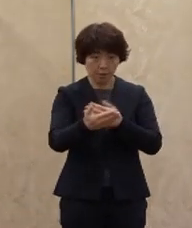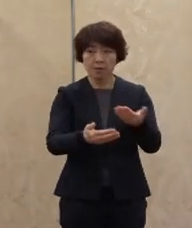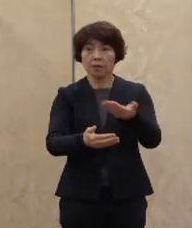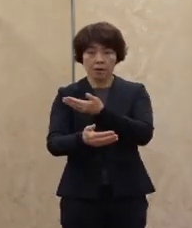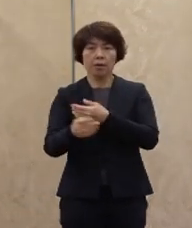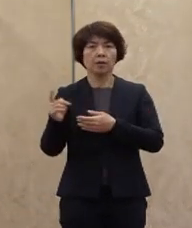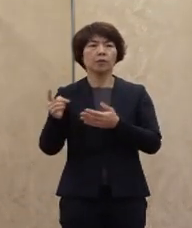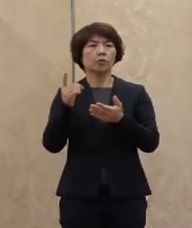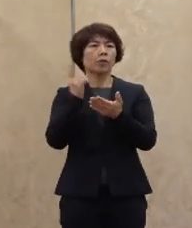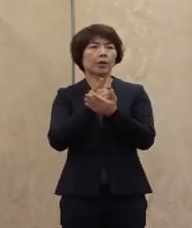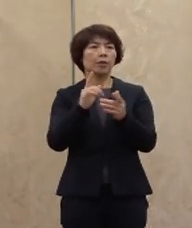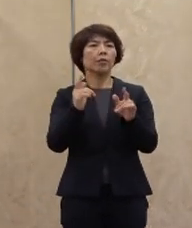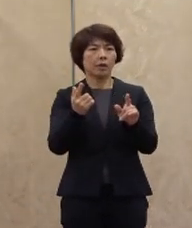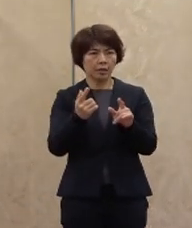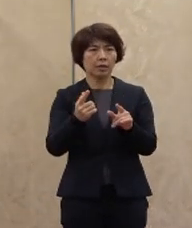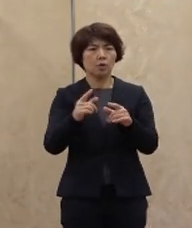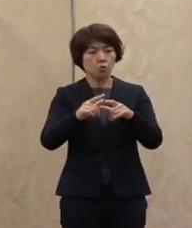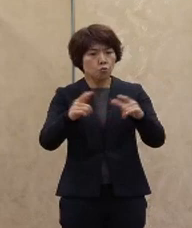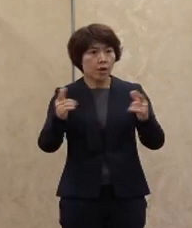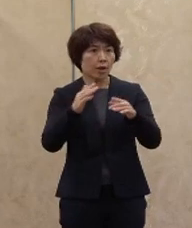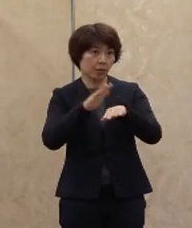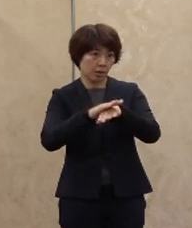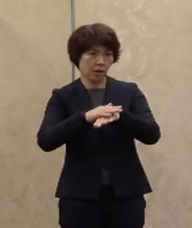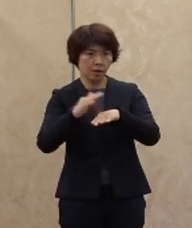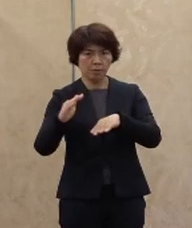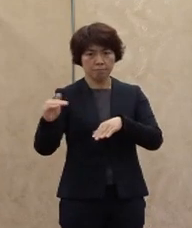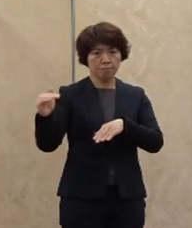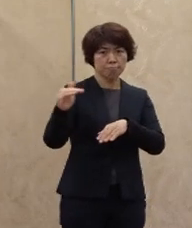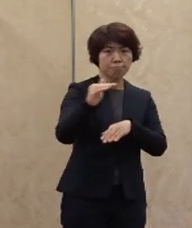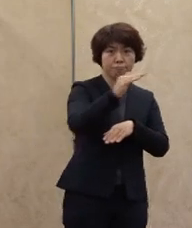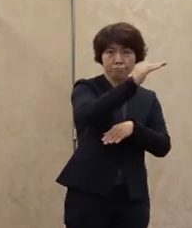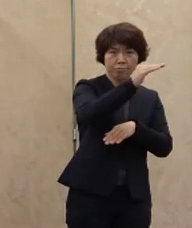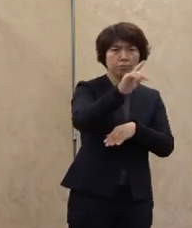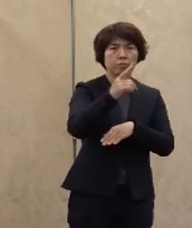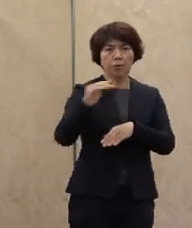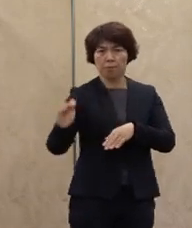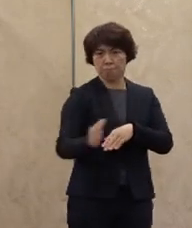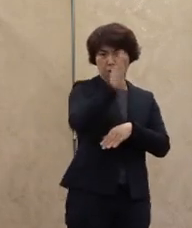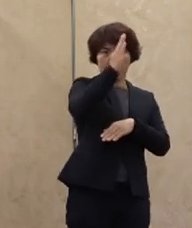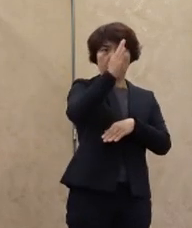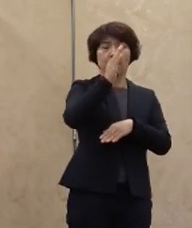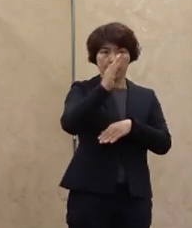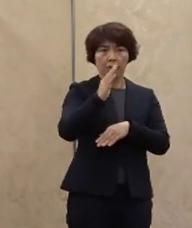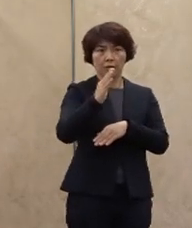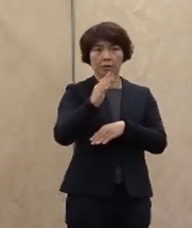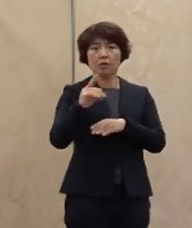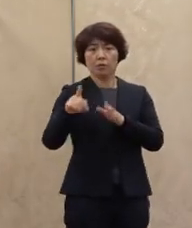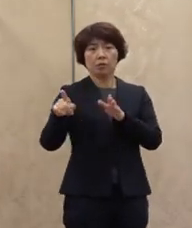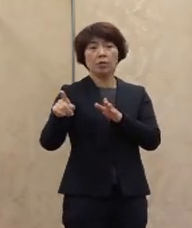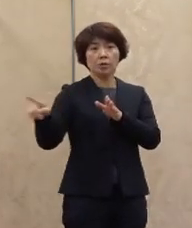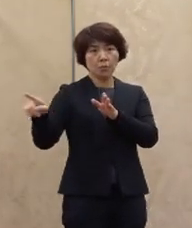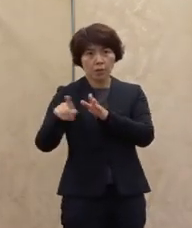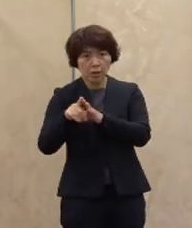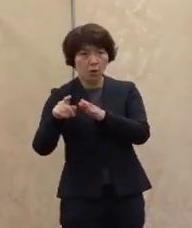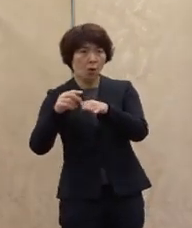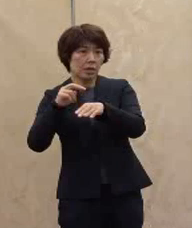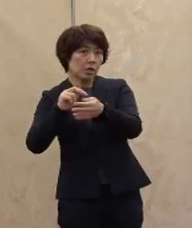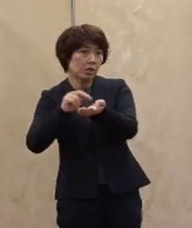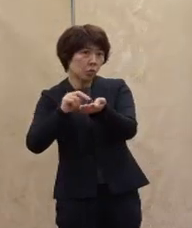れだけじゃないですけどね、まあ、増え方とか、この2日間の伸び方、それまでの医療体制の逼